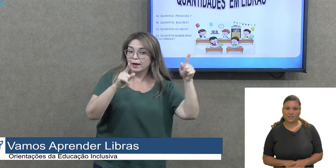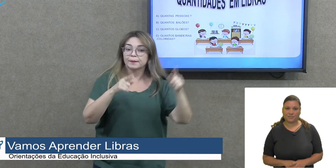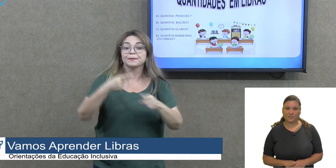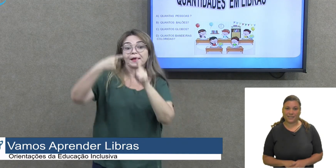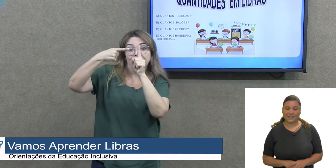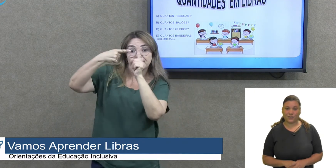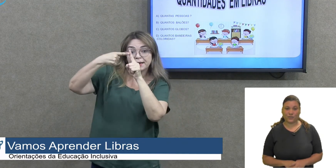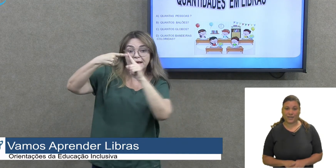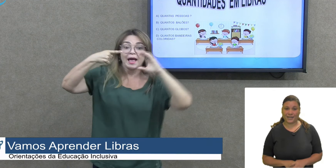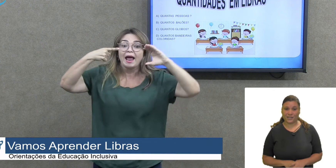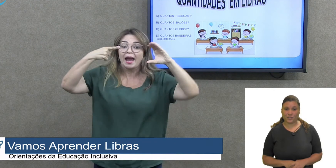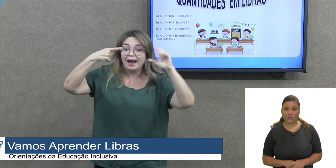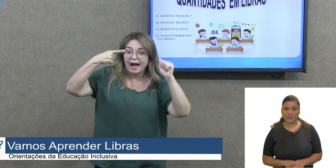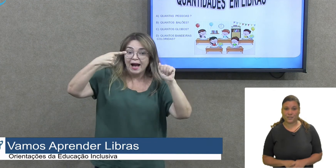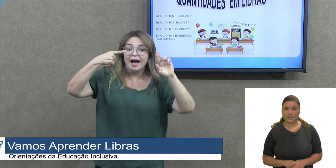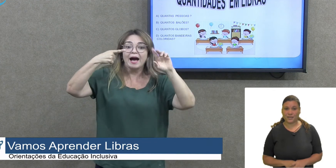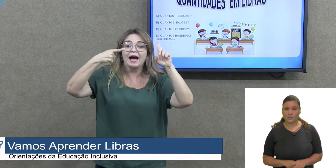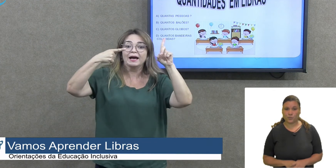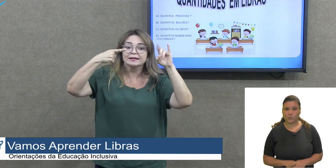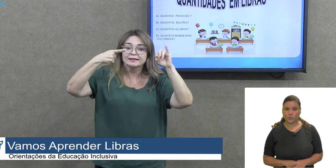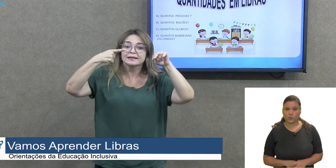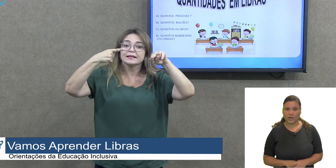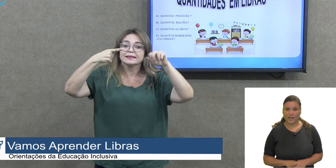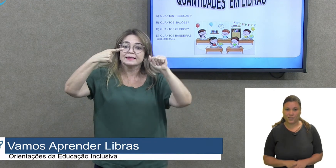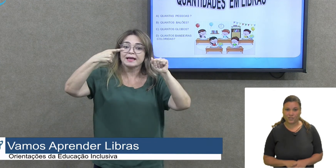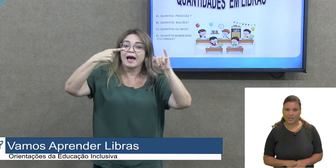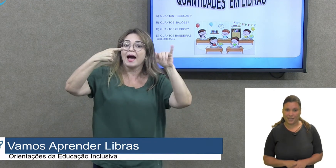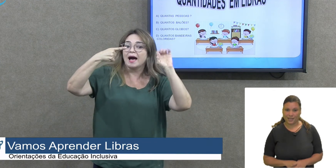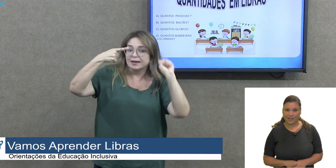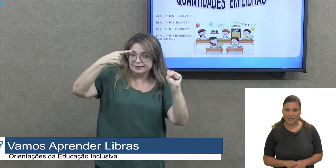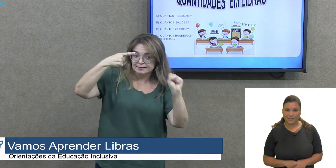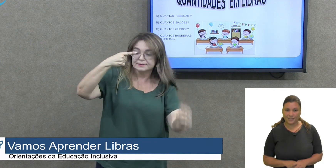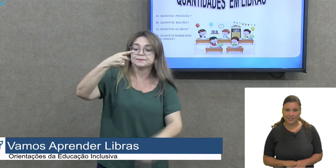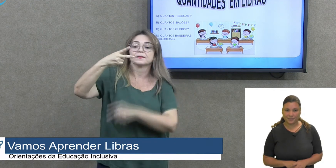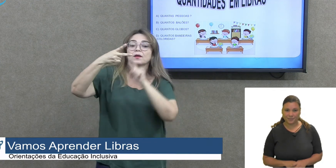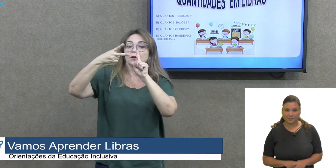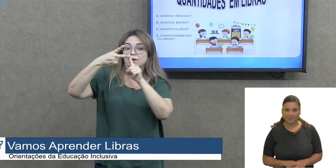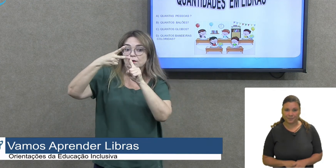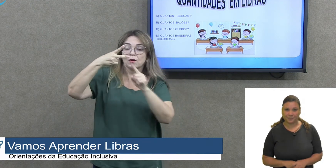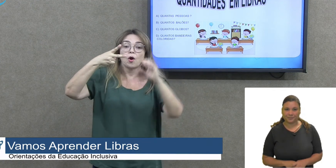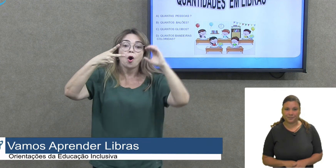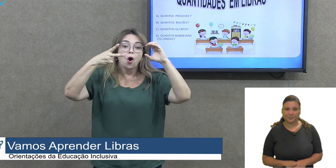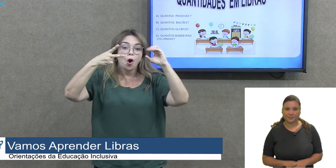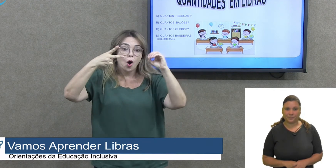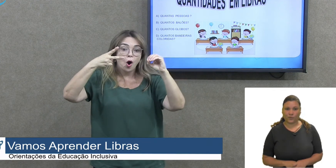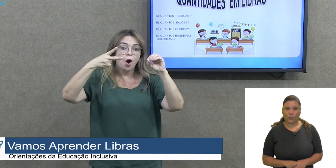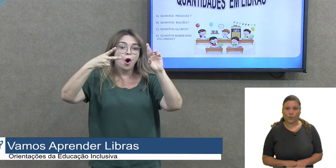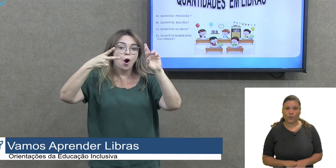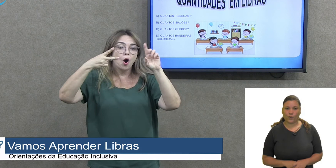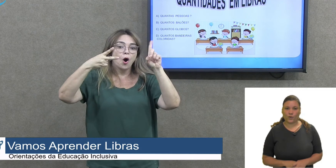Quantidades. Ele é diferente. Tivemos três grupos hoje, ó. Cardinais.